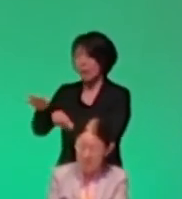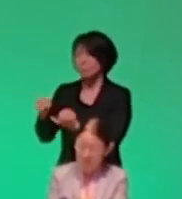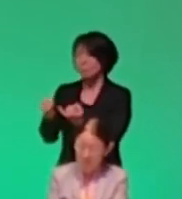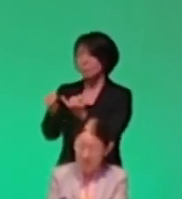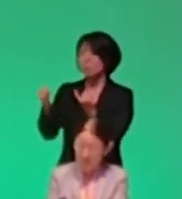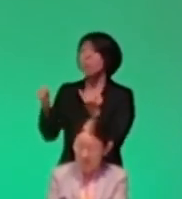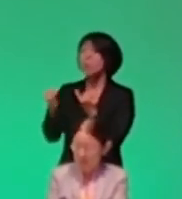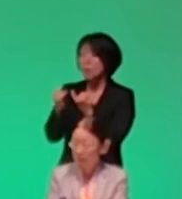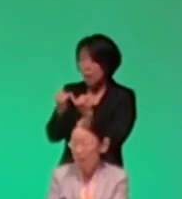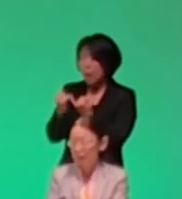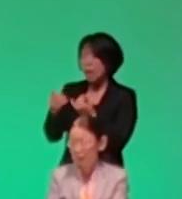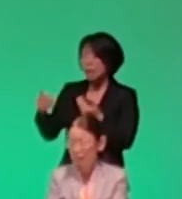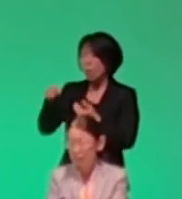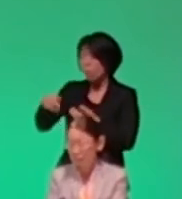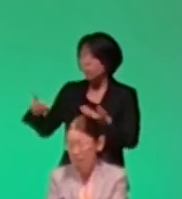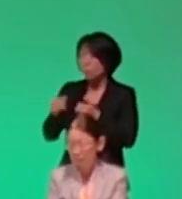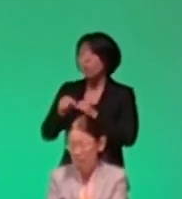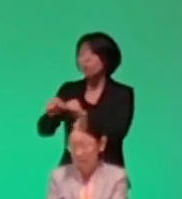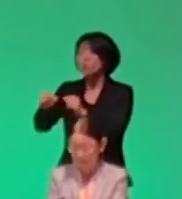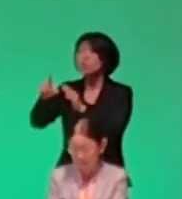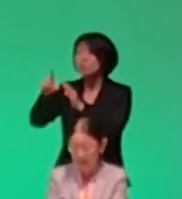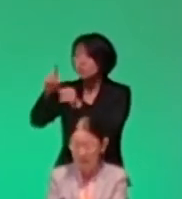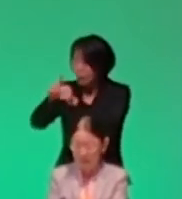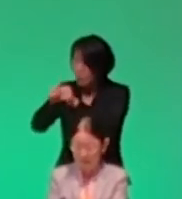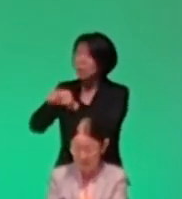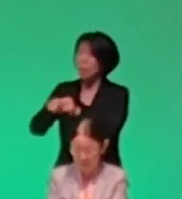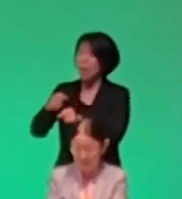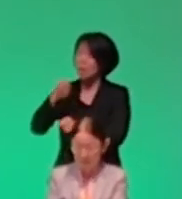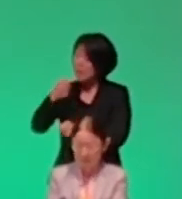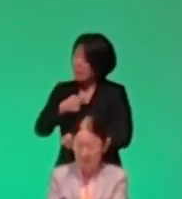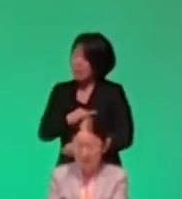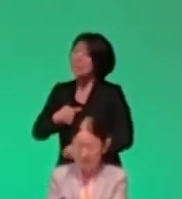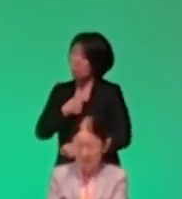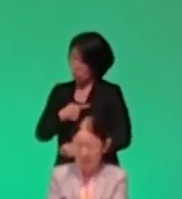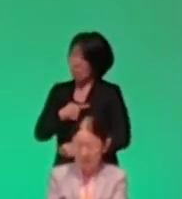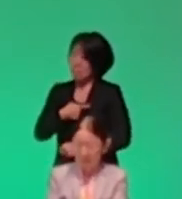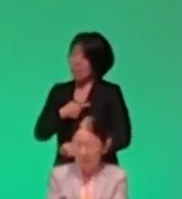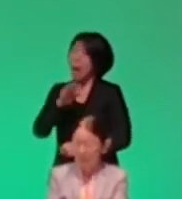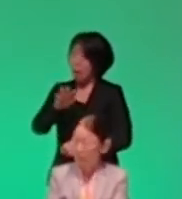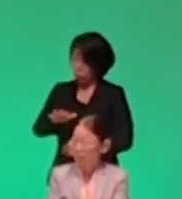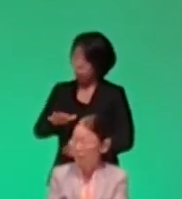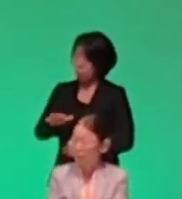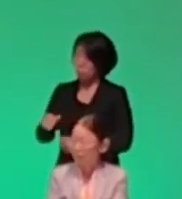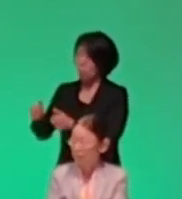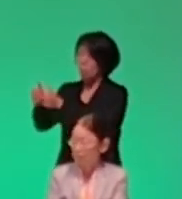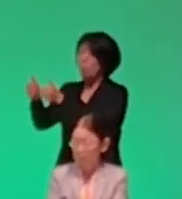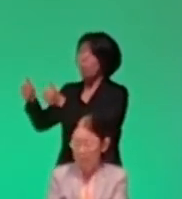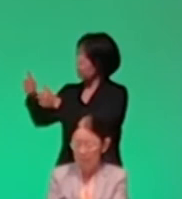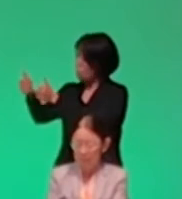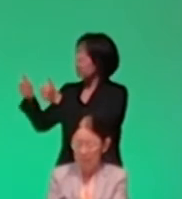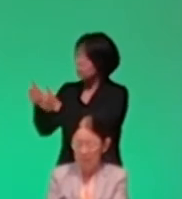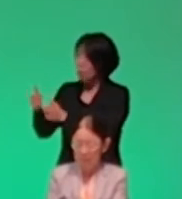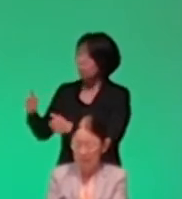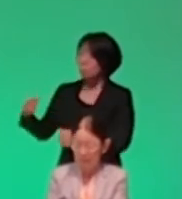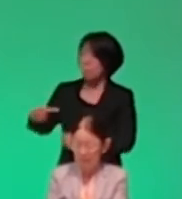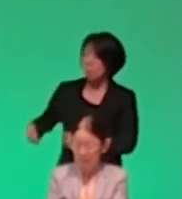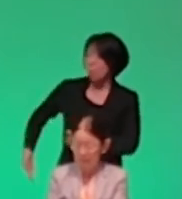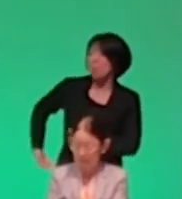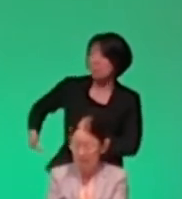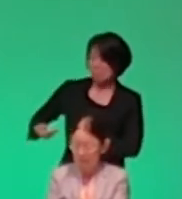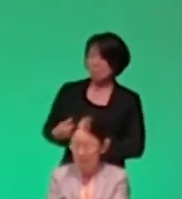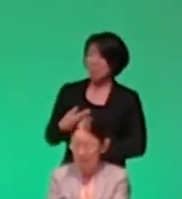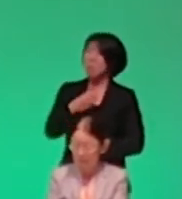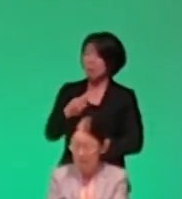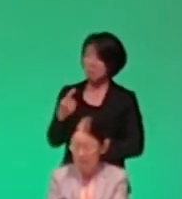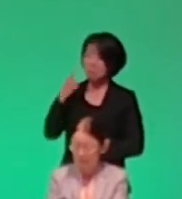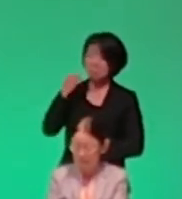がこの仕事をするためにはこんな屈辱、まあ、男の候補者だったらお尻を触られたり、おっぱいを見せろって言われたり、